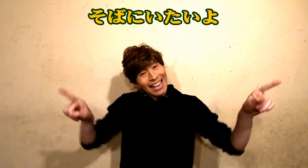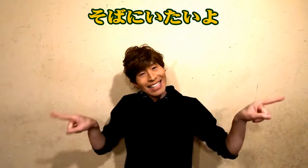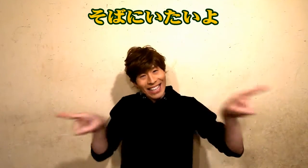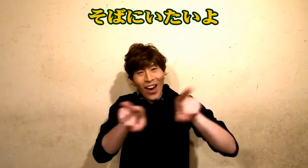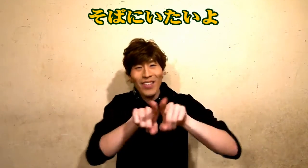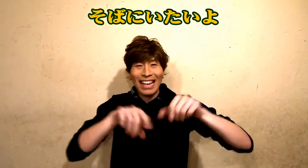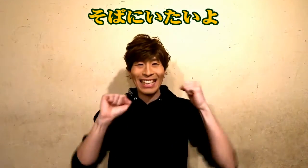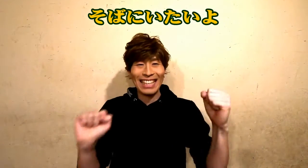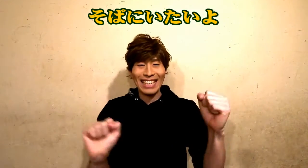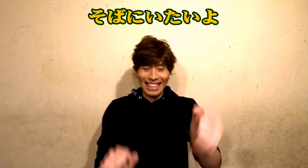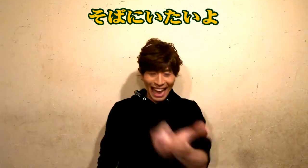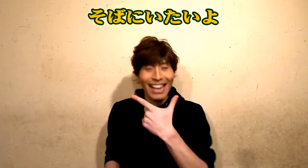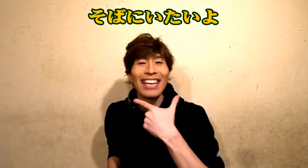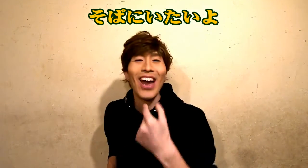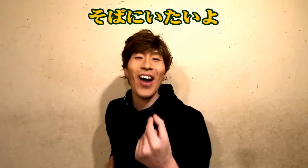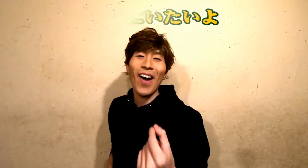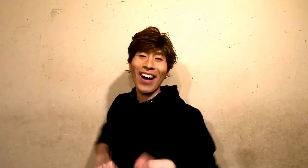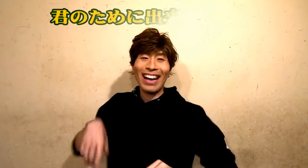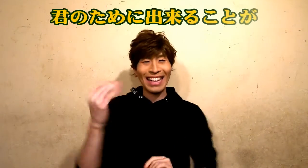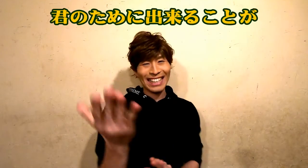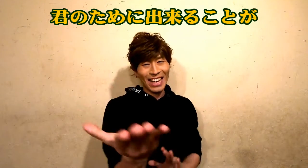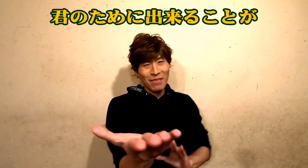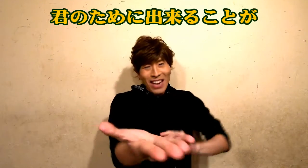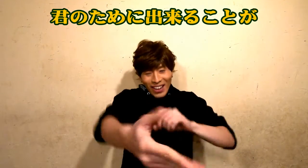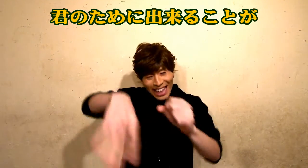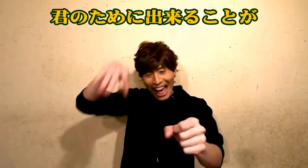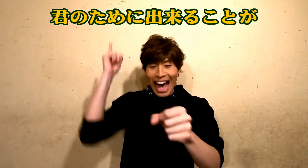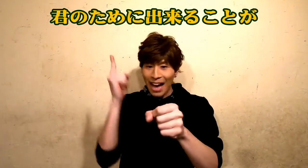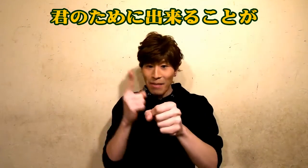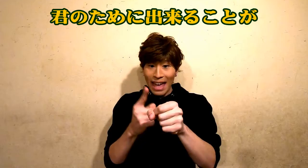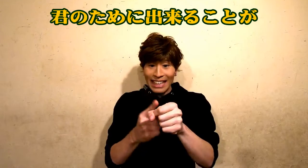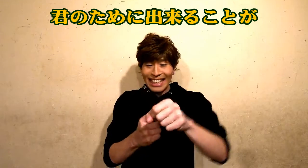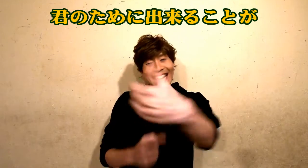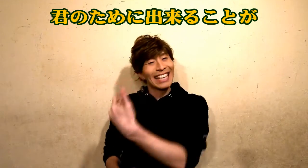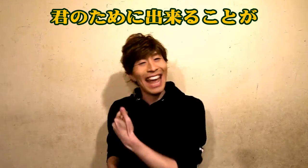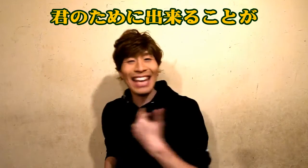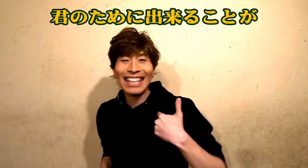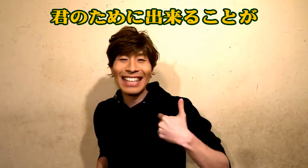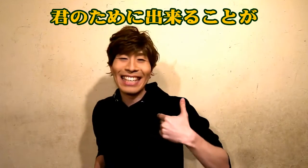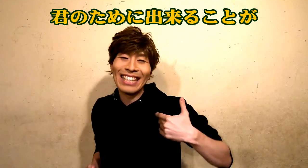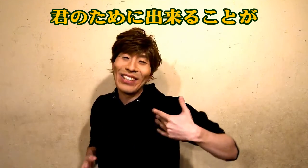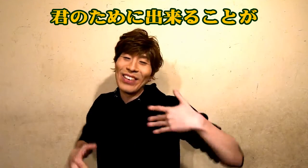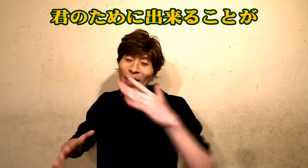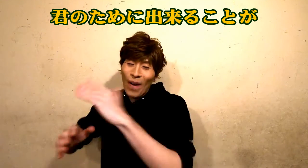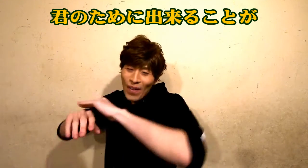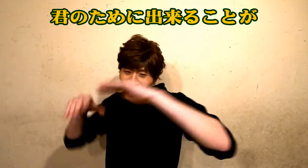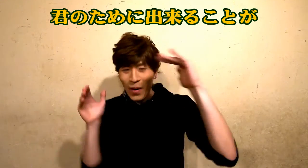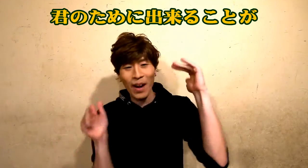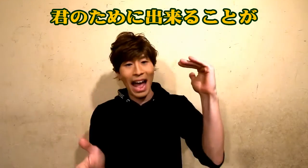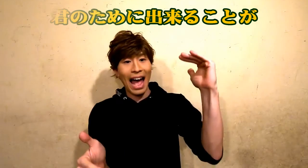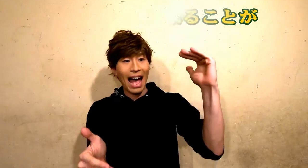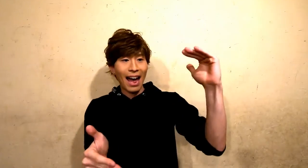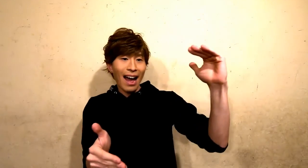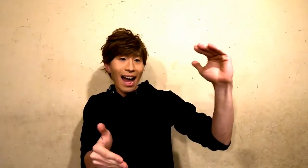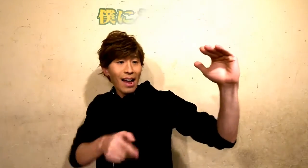そばにいたいよ、君のためにできることが